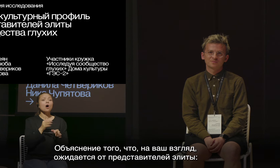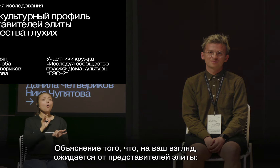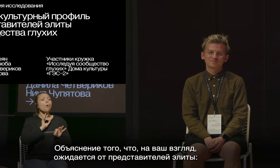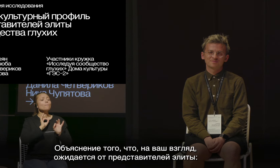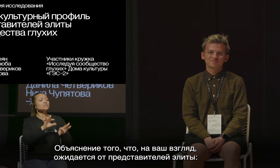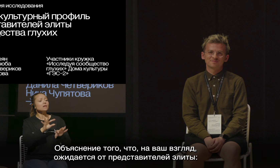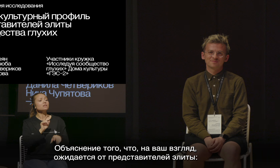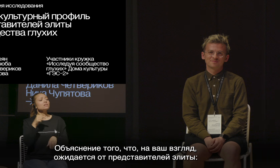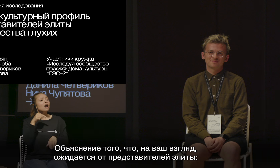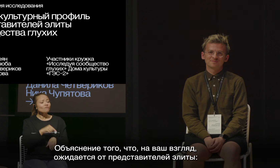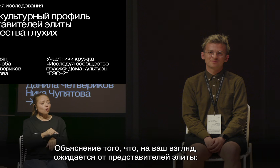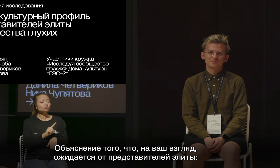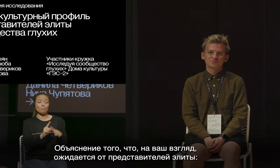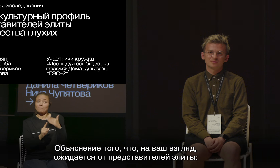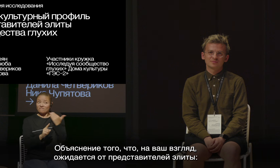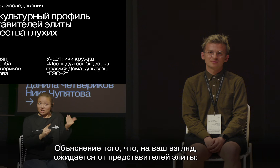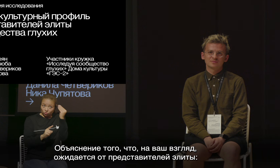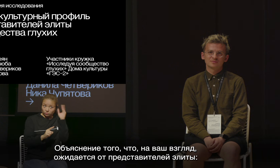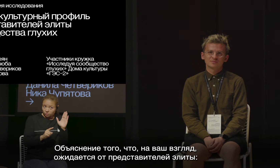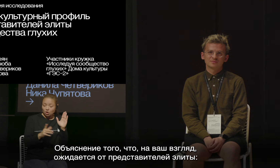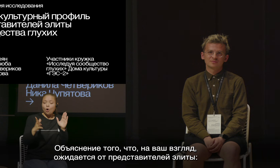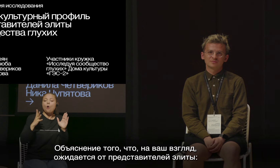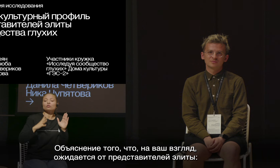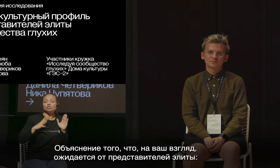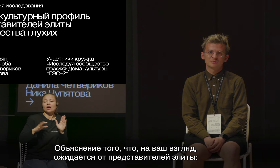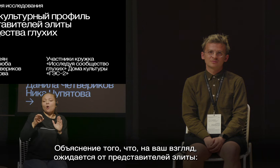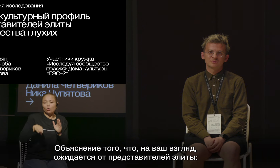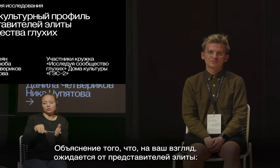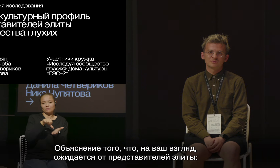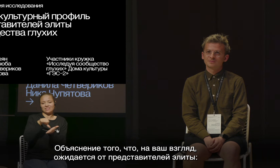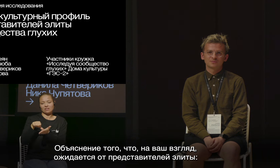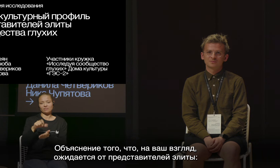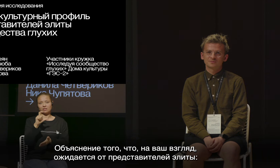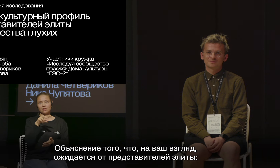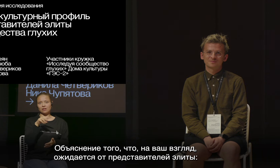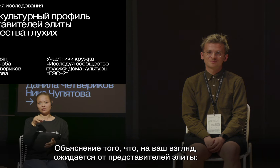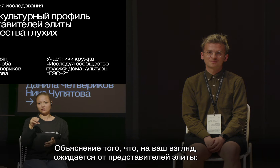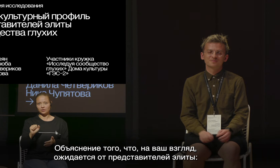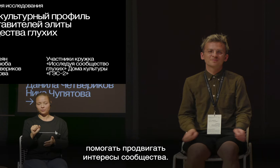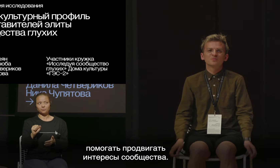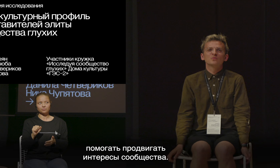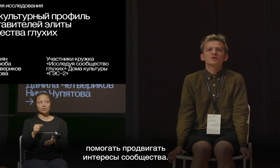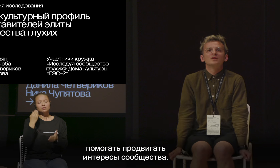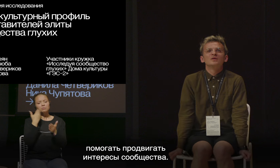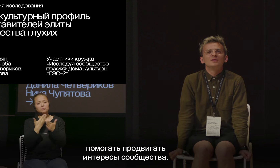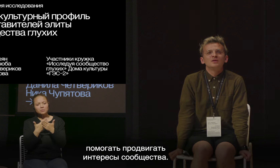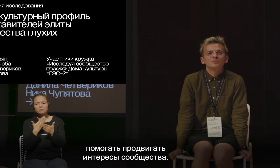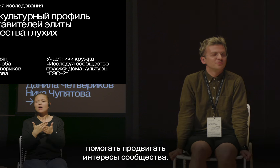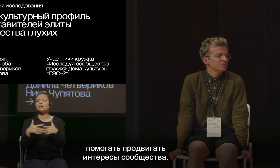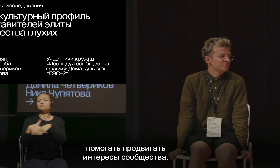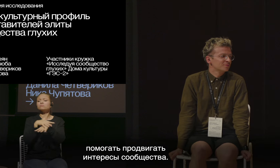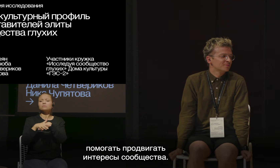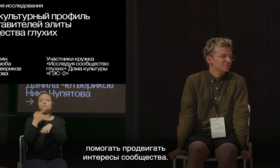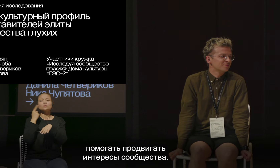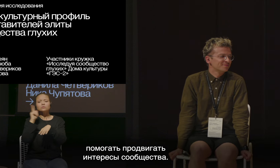ваш взгляд, ожидается от представителей элиты. Помогать продвигать интересы сообщества. То есть, а это как